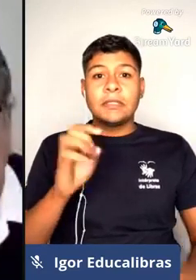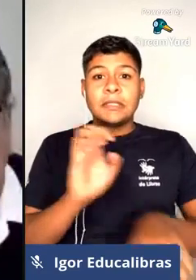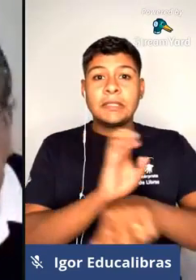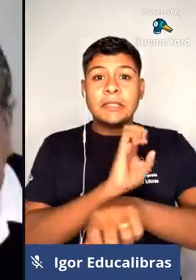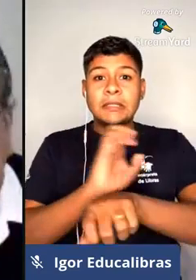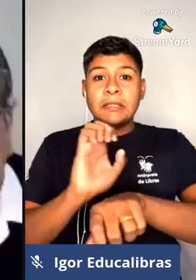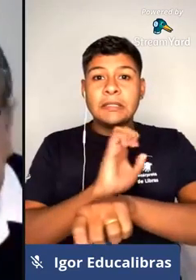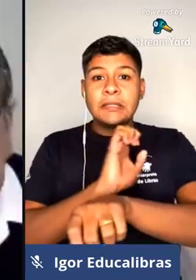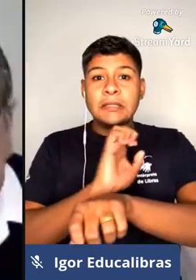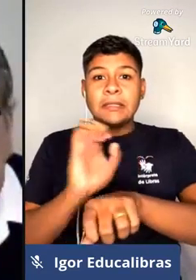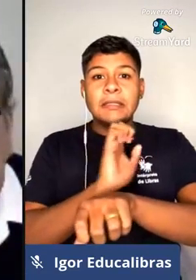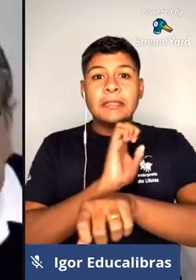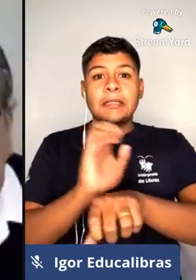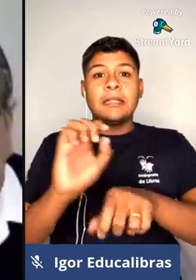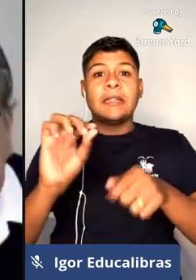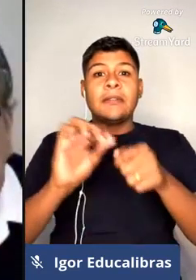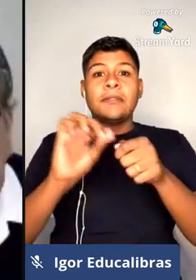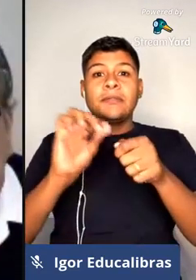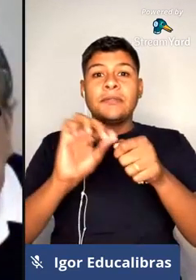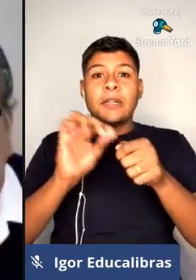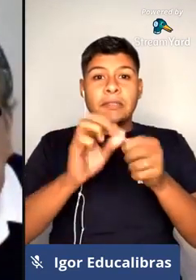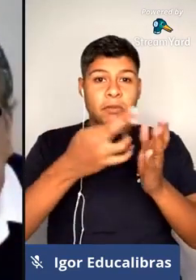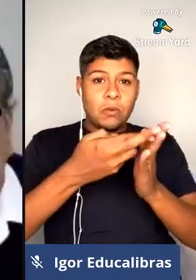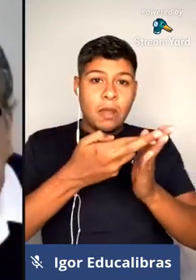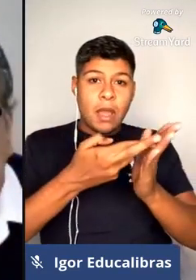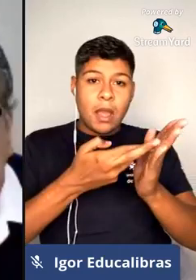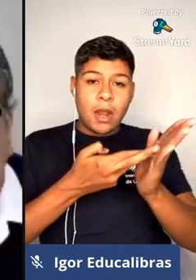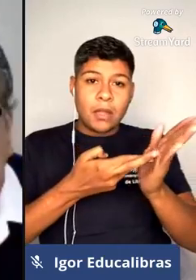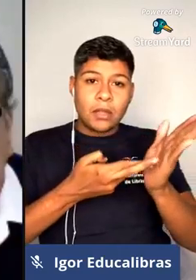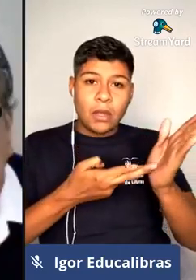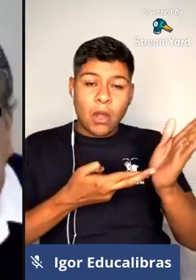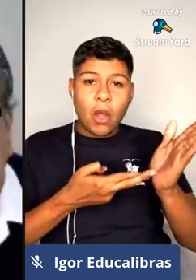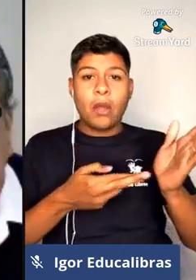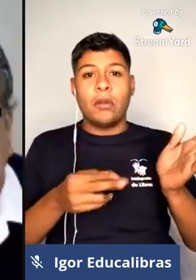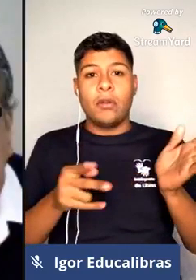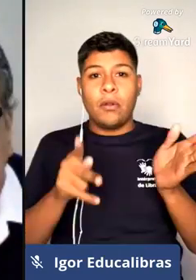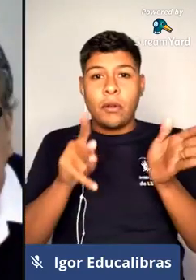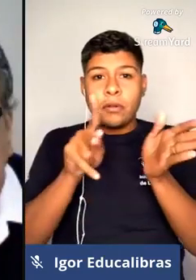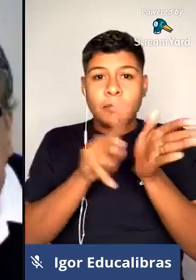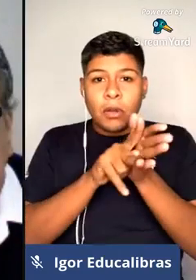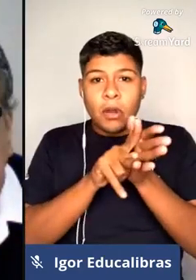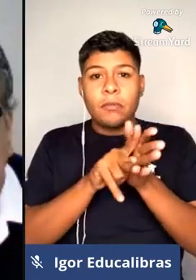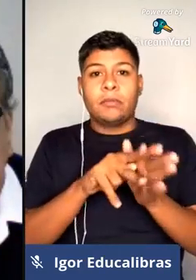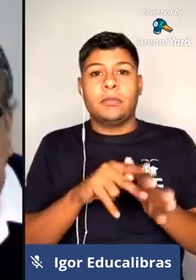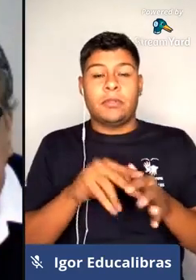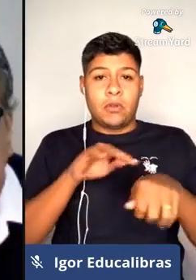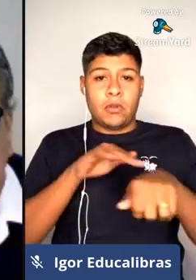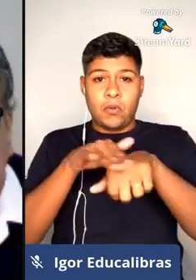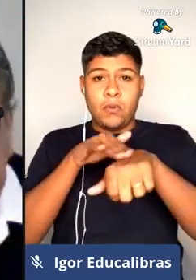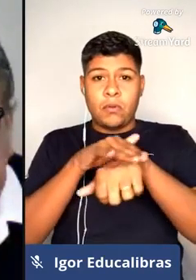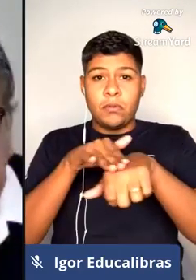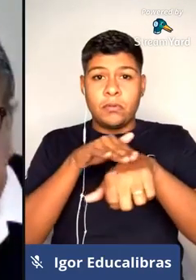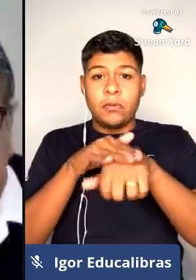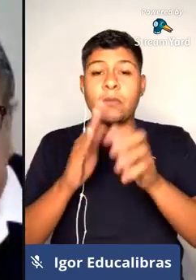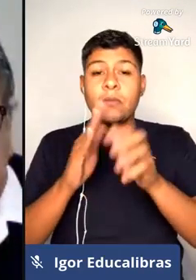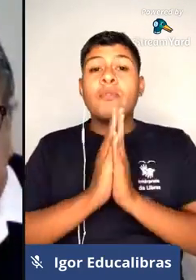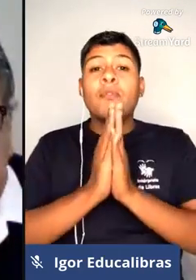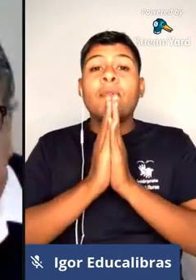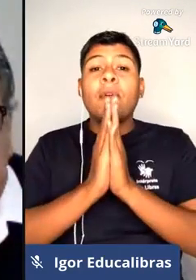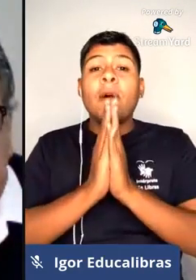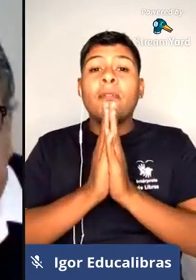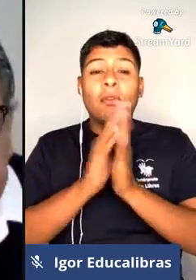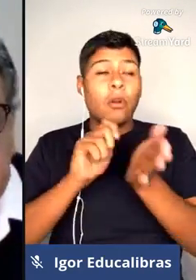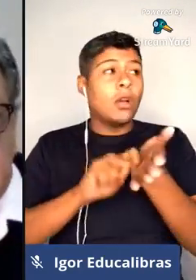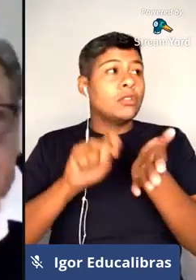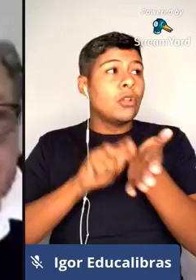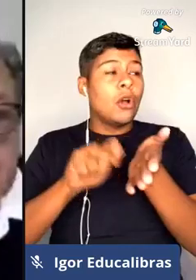estão fazendo os relatórios, né, dessa nossa conversa, por favor, anotem isso, porque